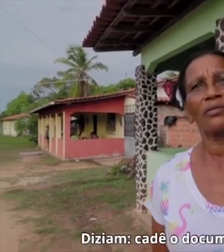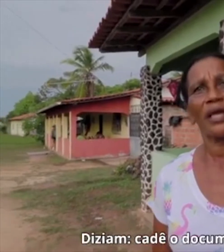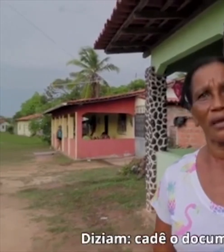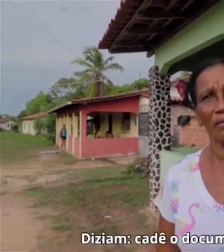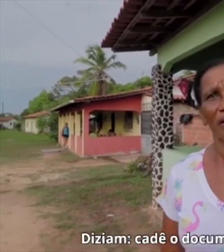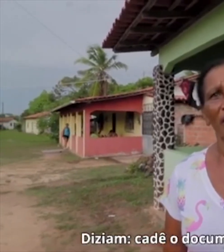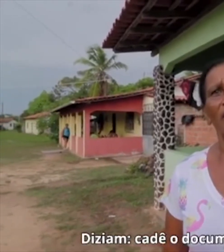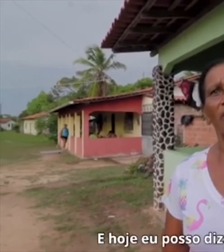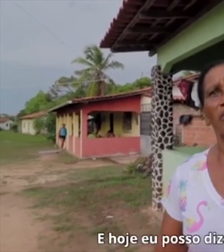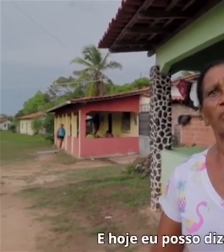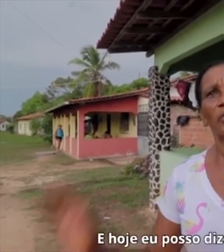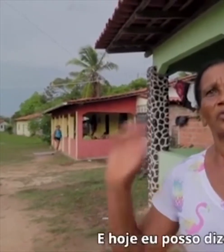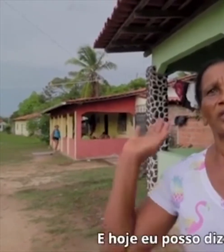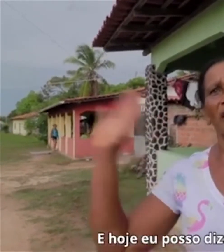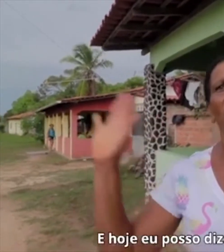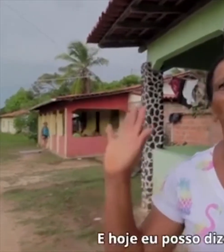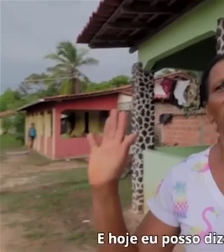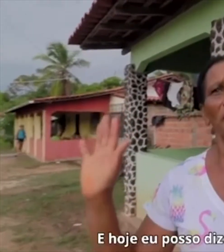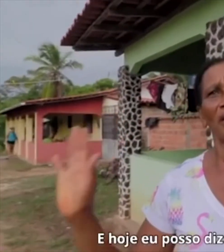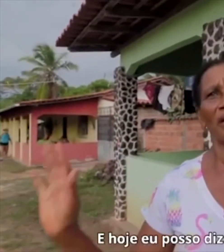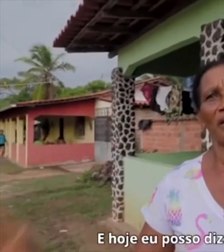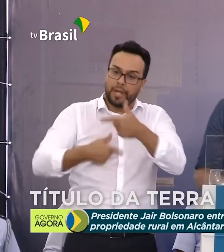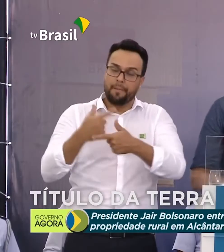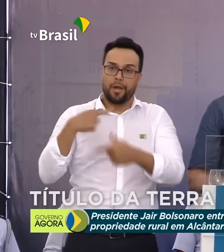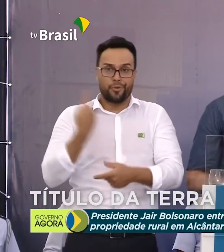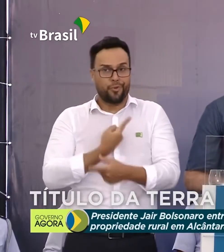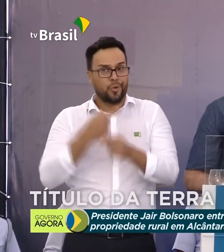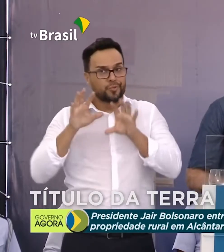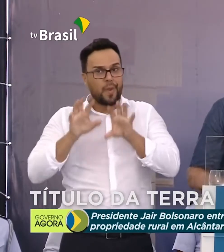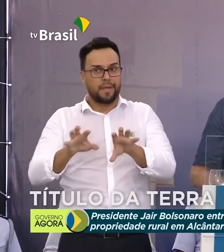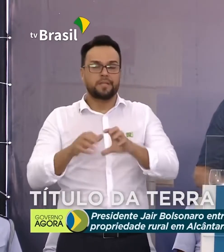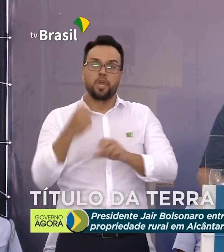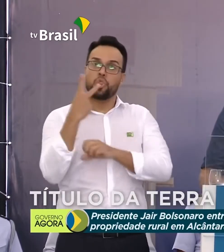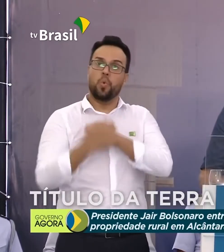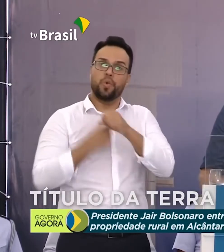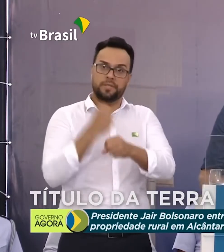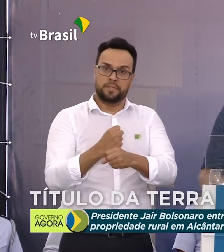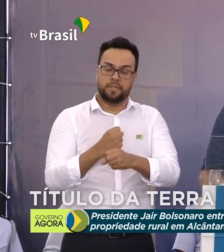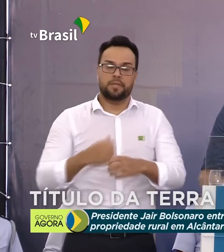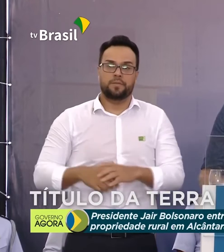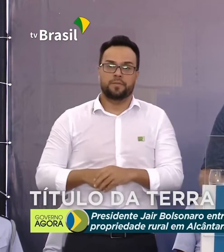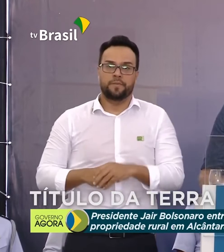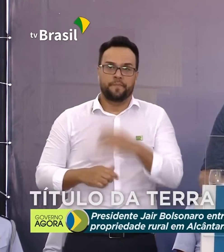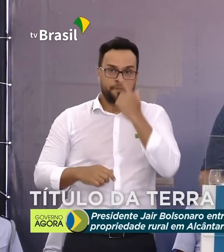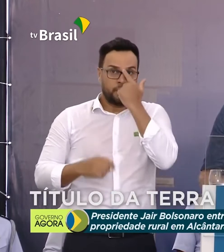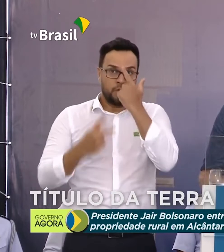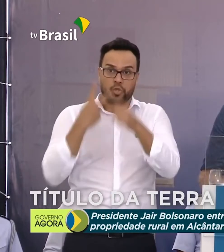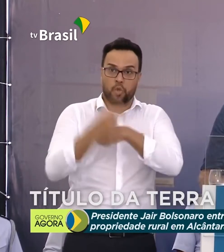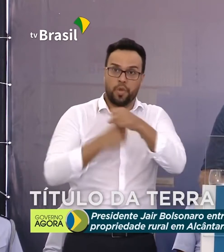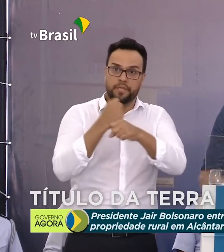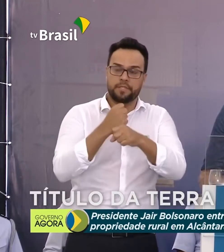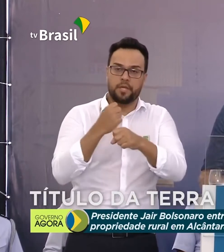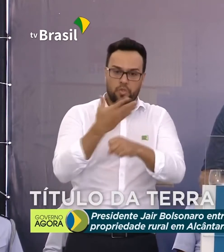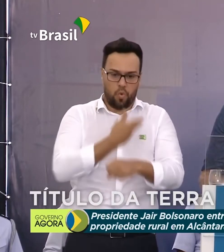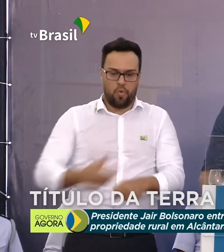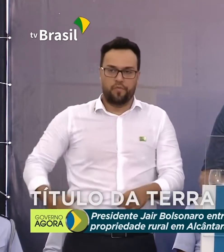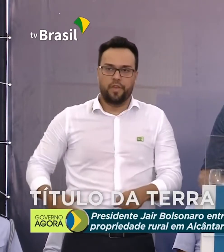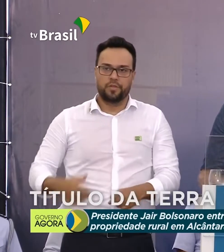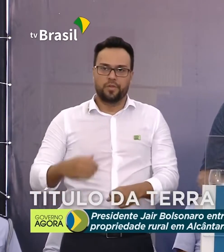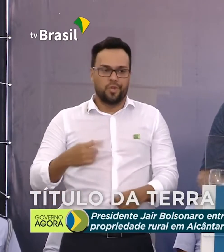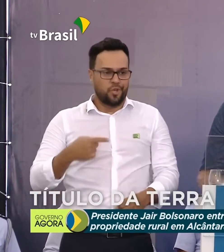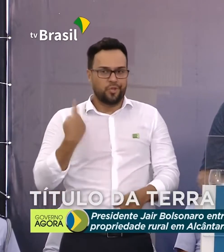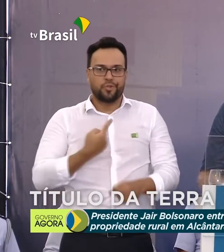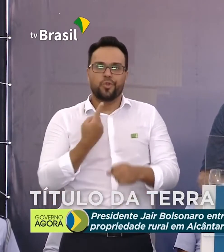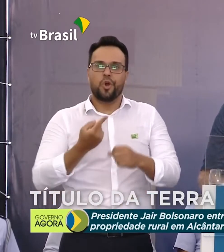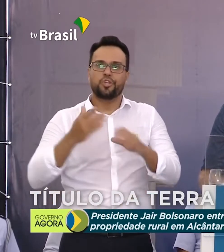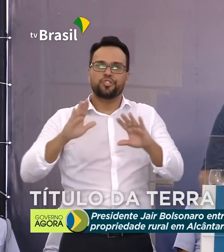documento que tu não tem? E hoje eu posso dizer, hoje é minha. Em 2 anos de governo, nós entregamos